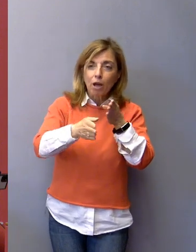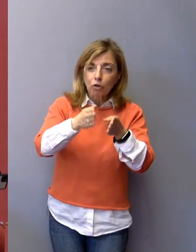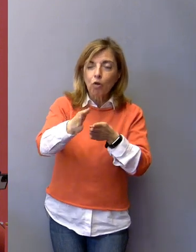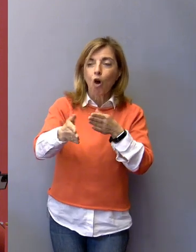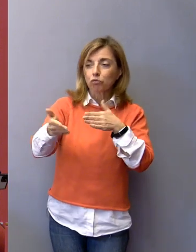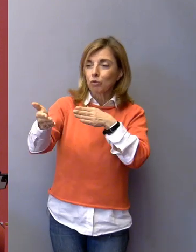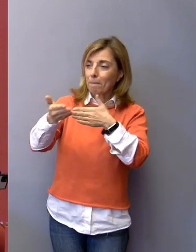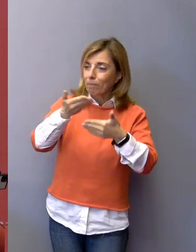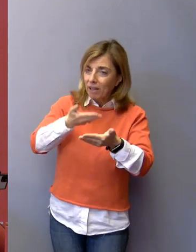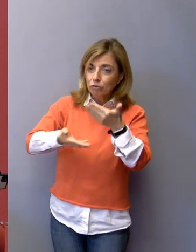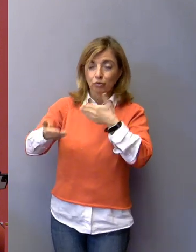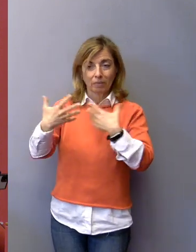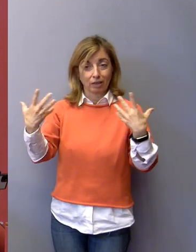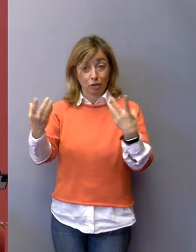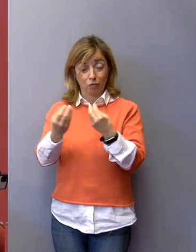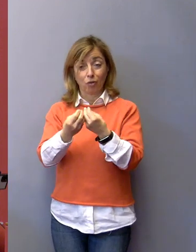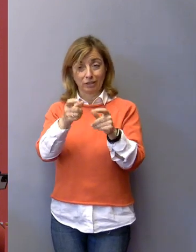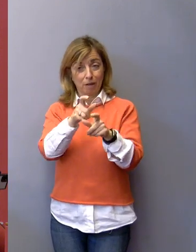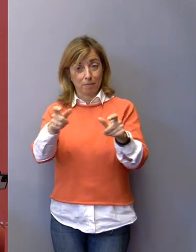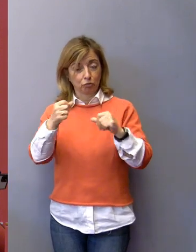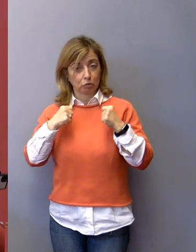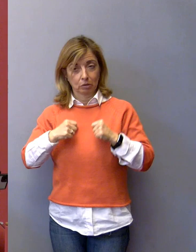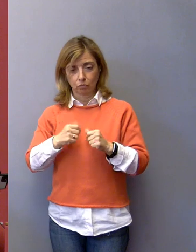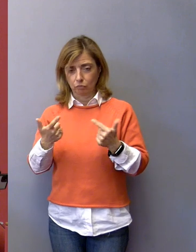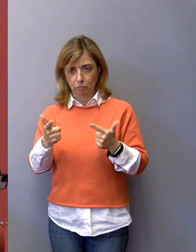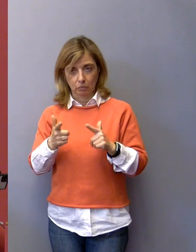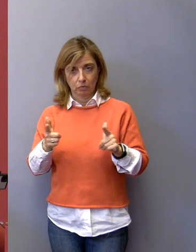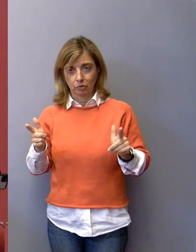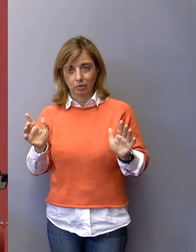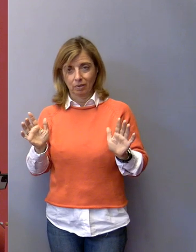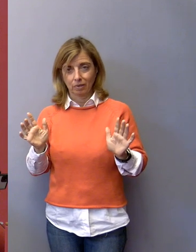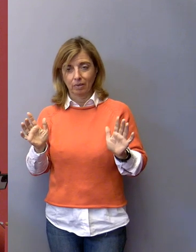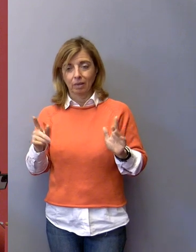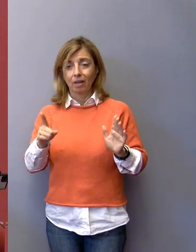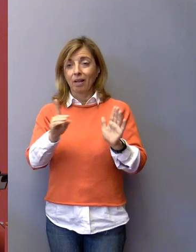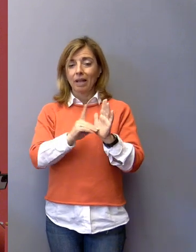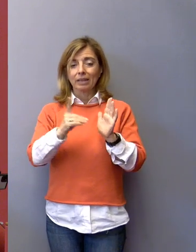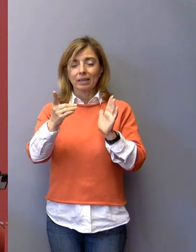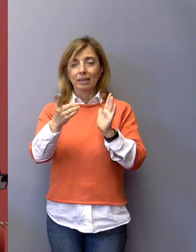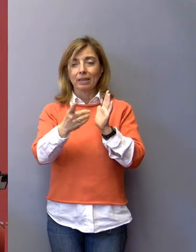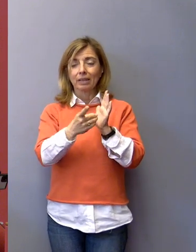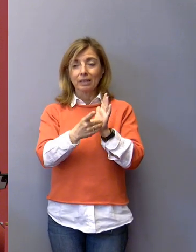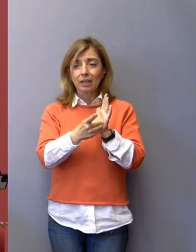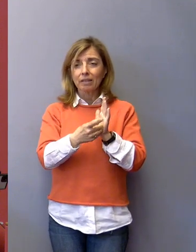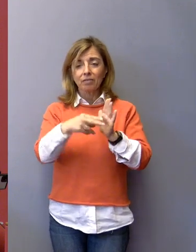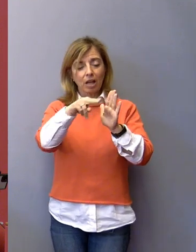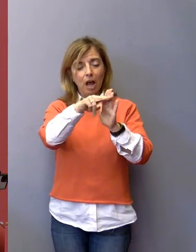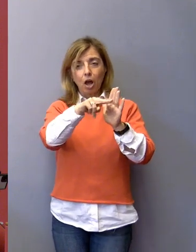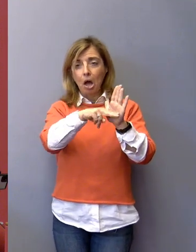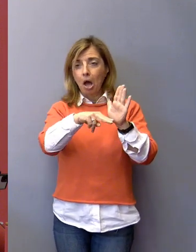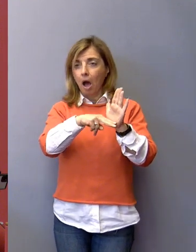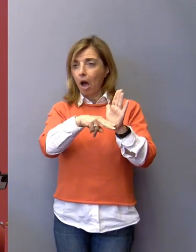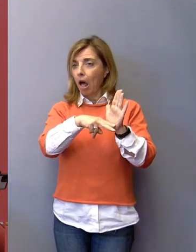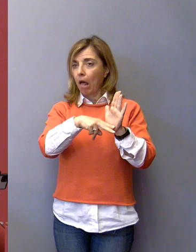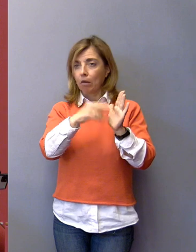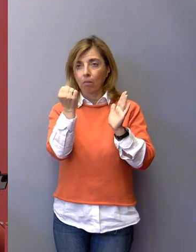che che non sia mai questa delibera infrange molteplice normative sia